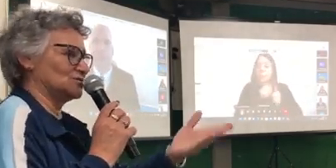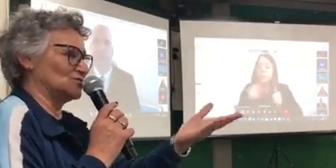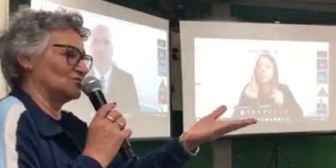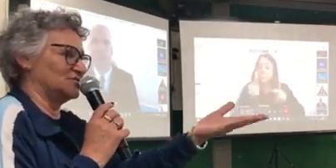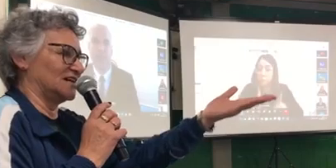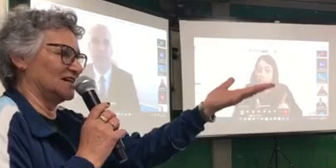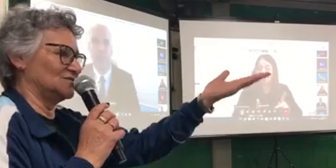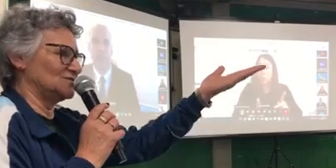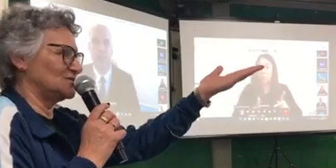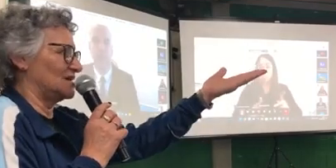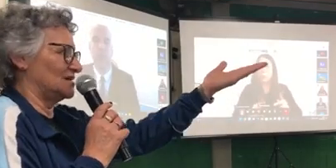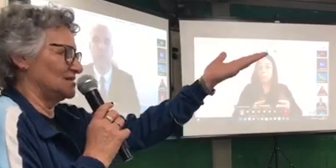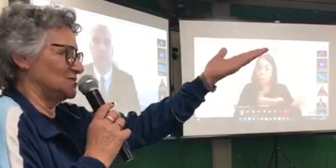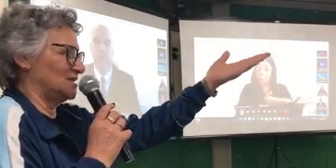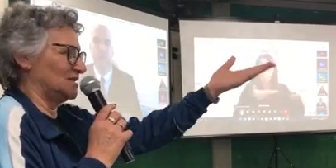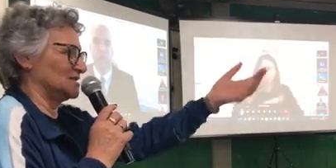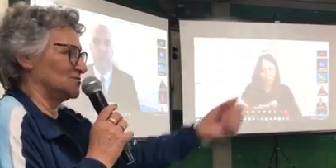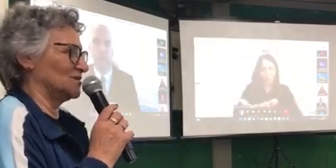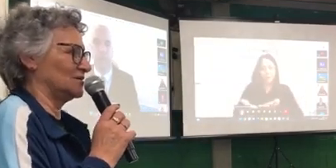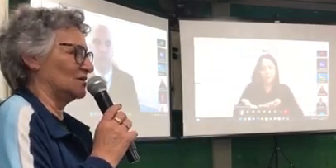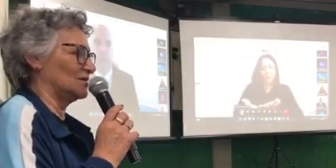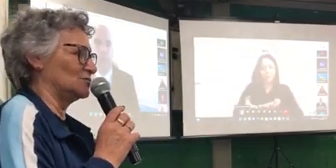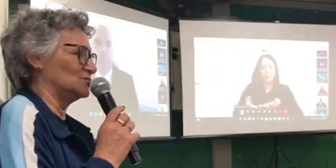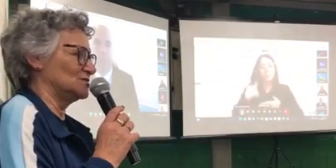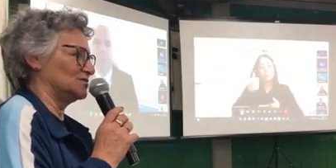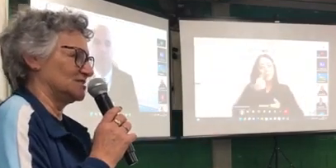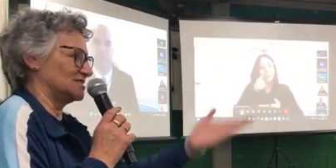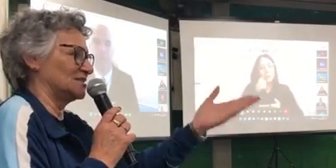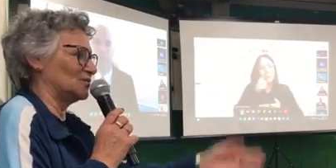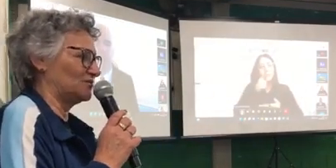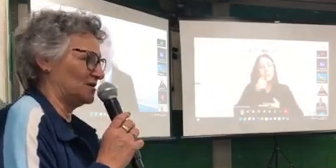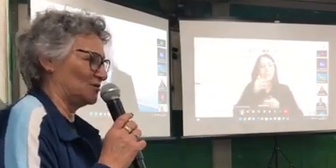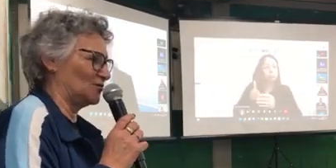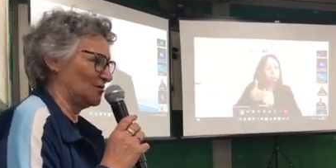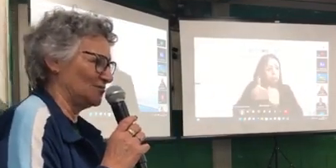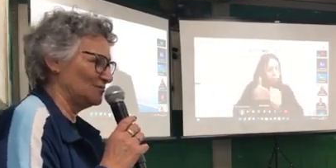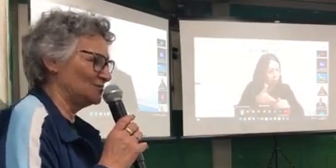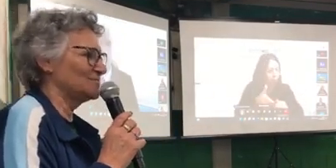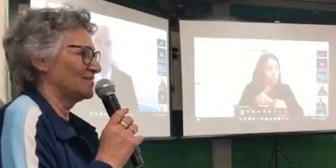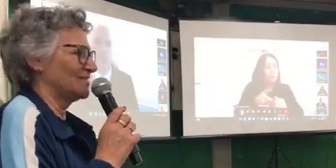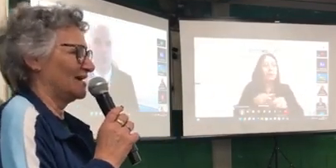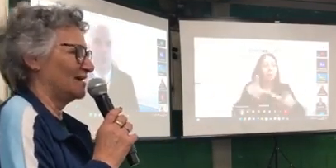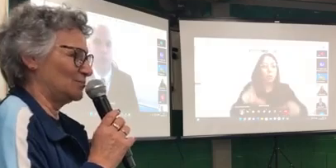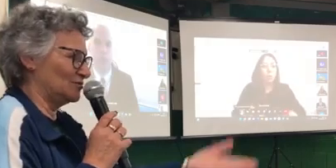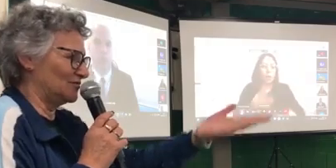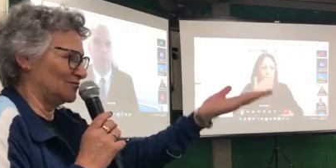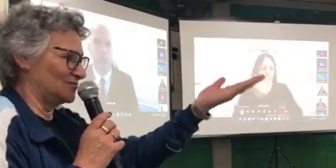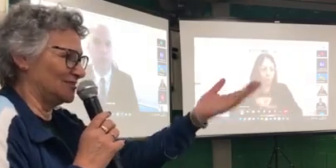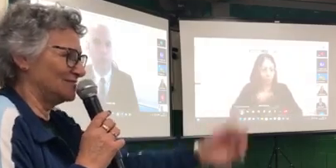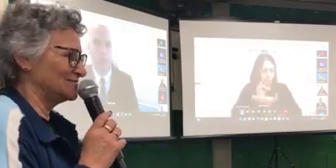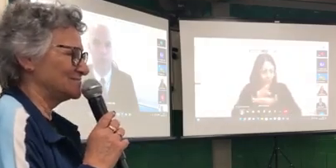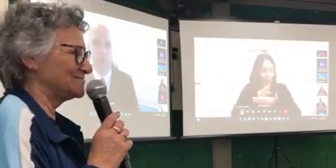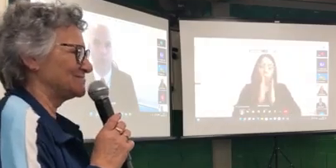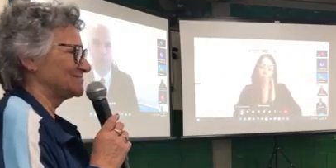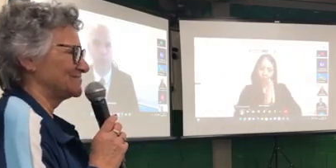nossos convidados, as meninas vão conduzir vocês até o refeitório, tá? Por favor.